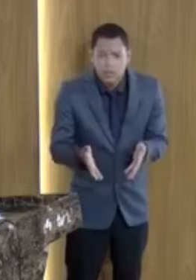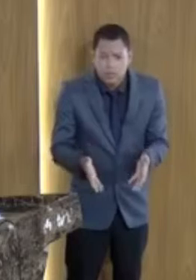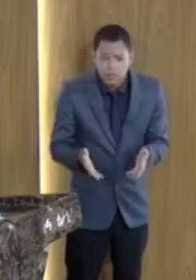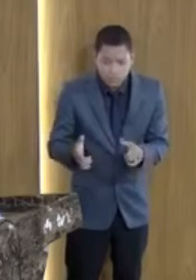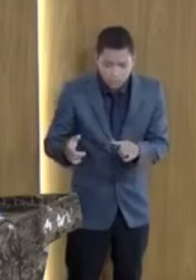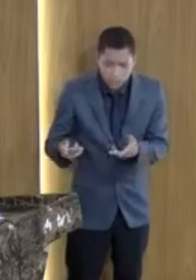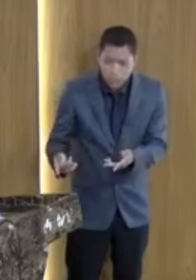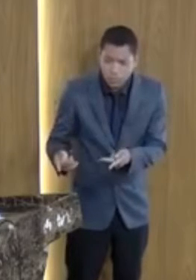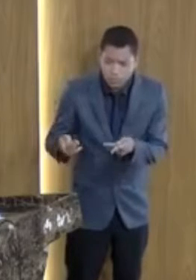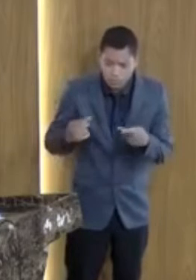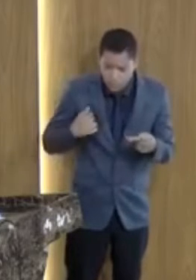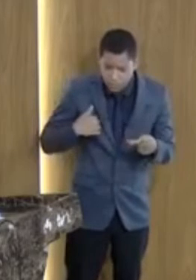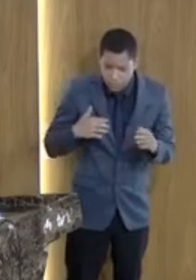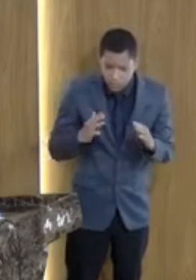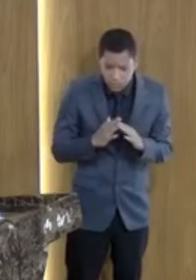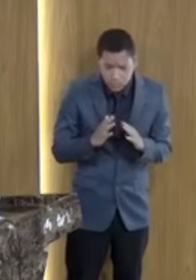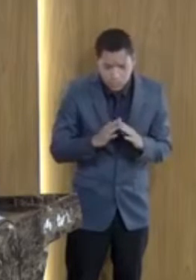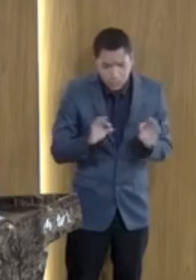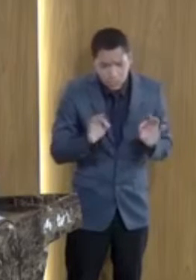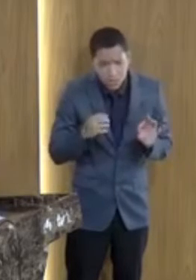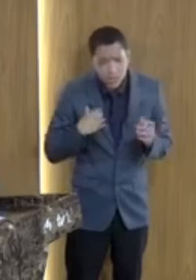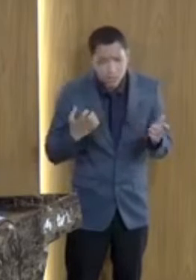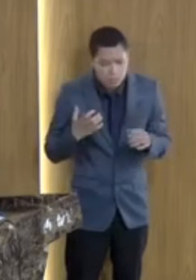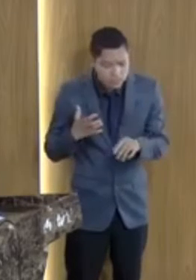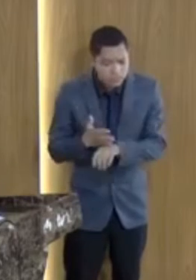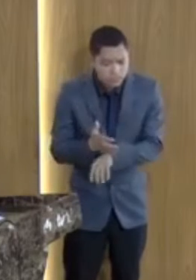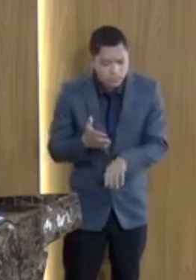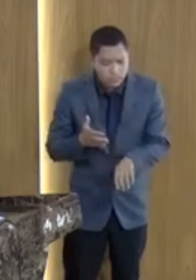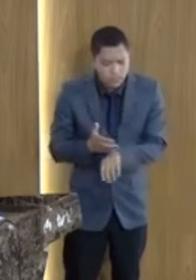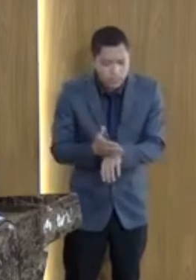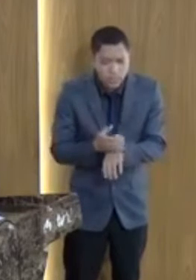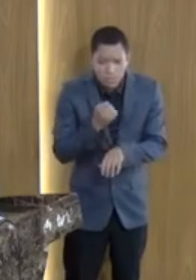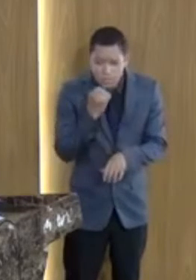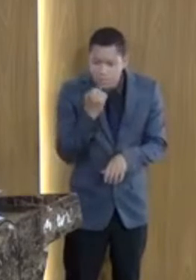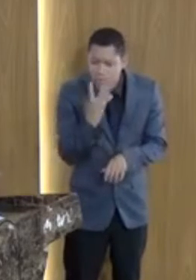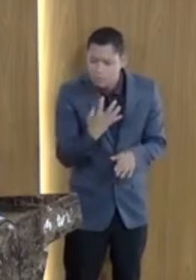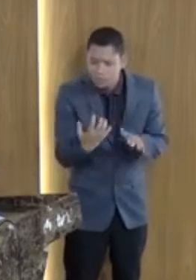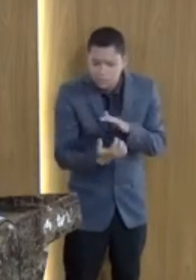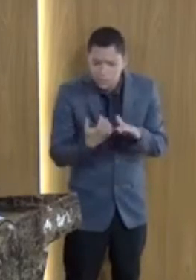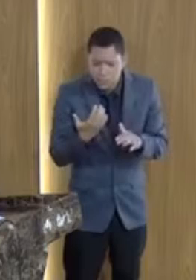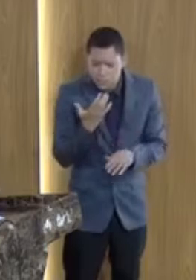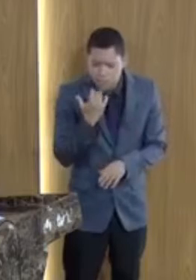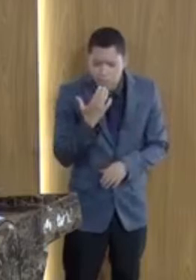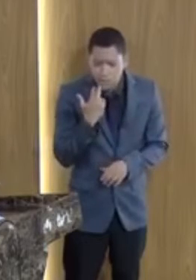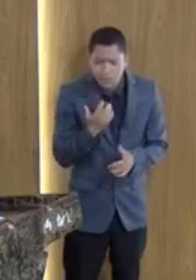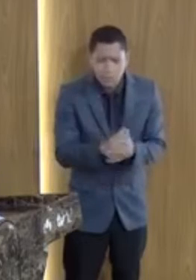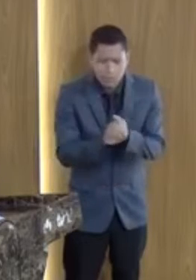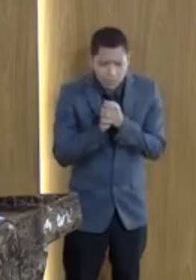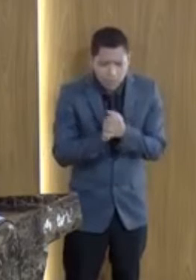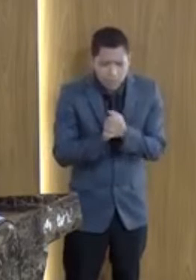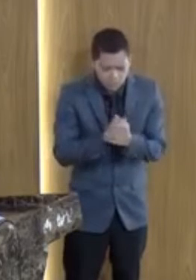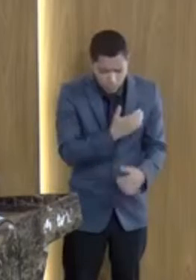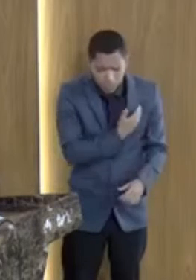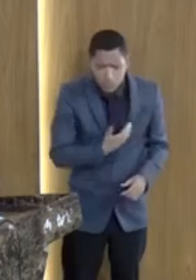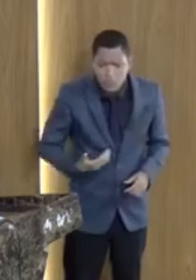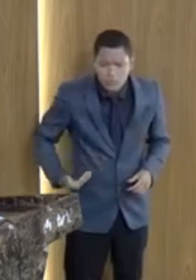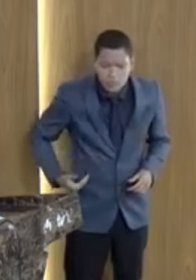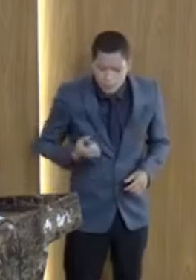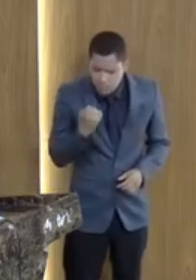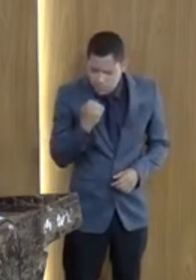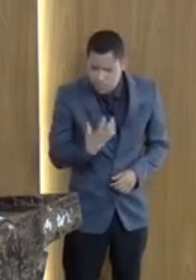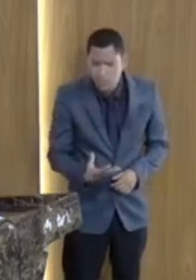não chegou, gostaria muito de ter participado desse banco de alimentos e quero parabenizar o governo por essa